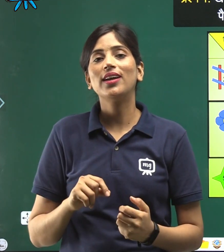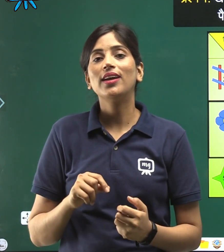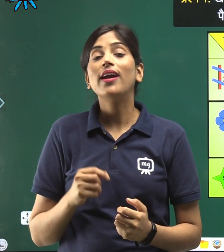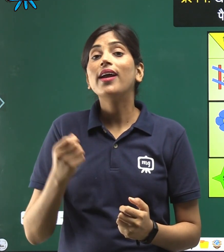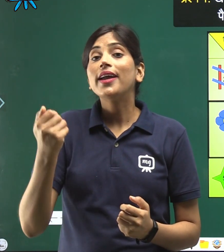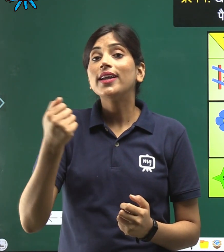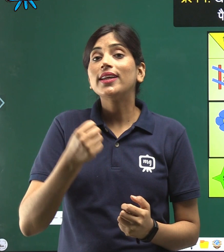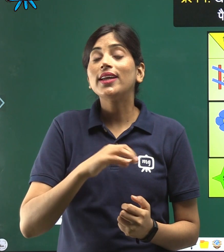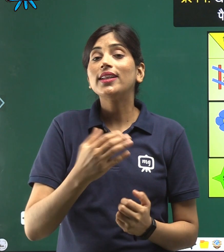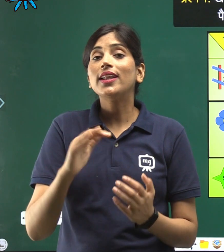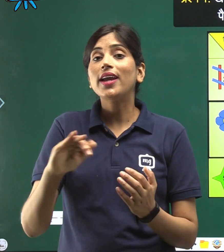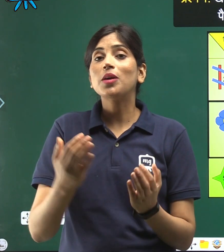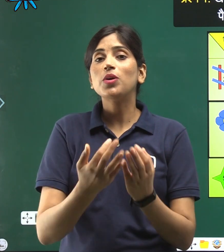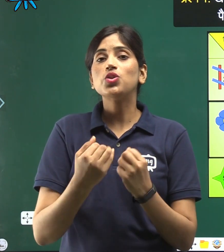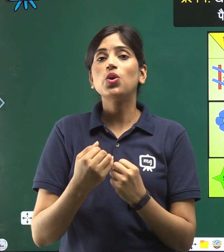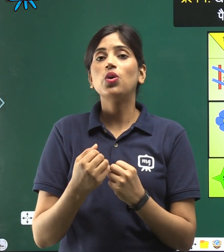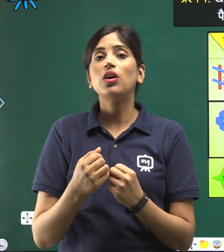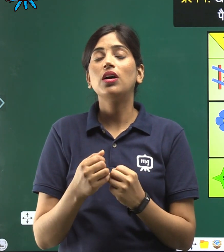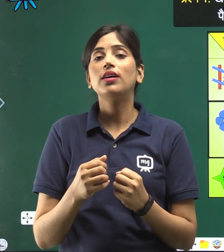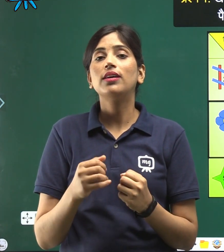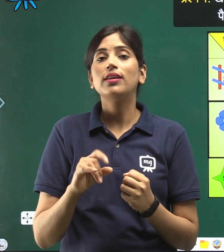तो कितने आएंगे बच्चों?